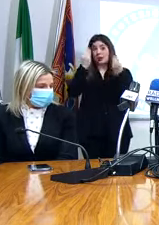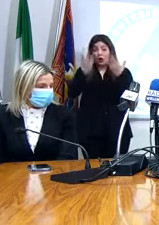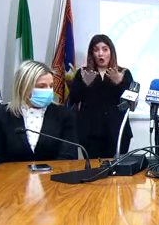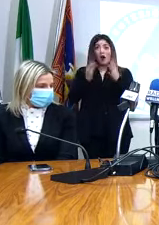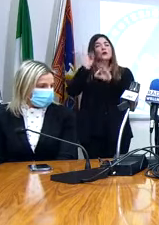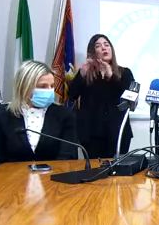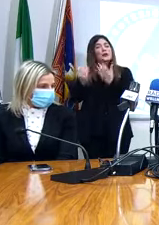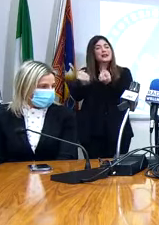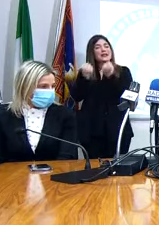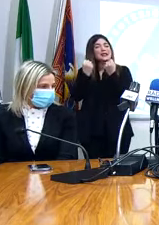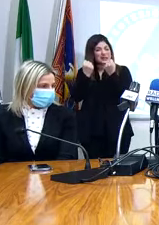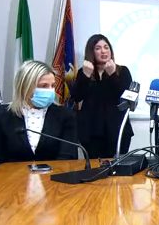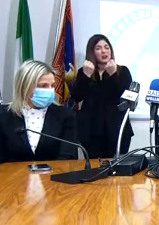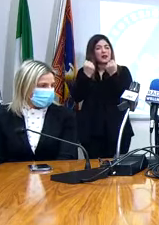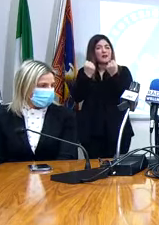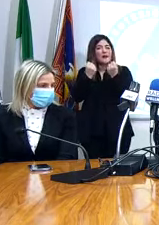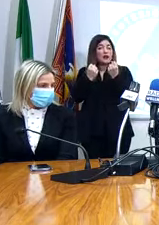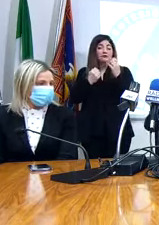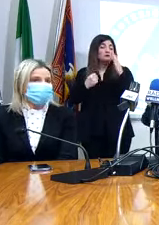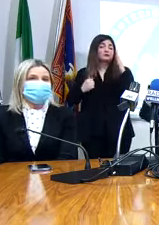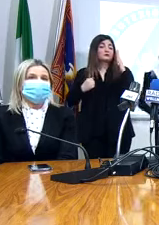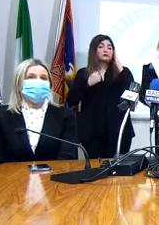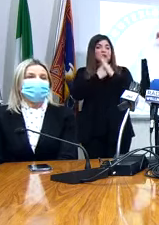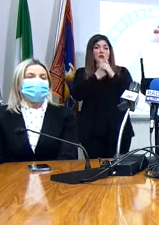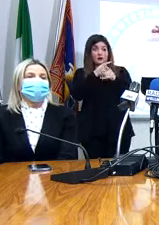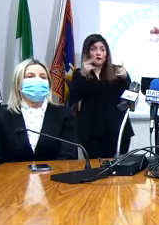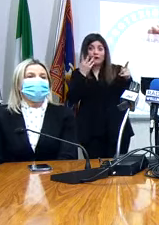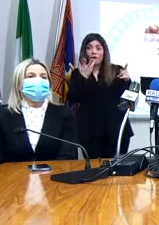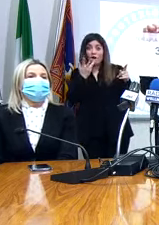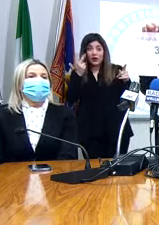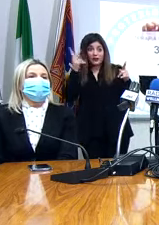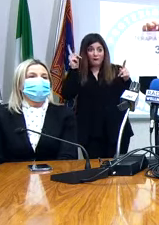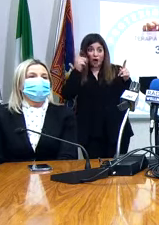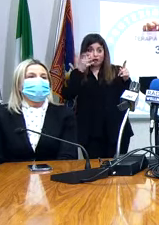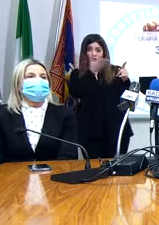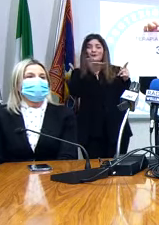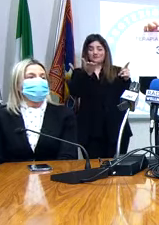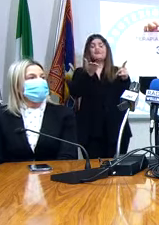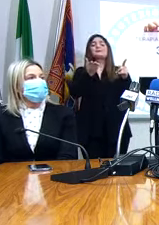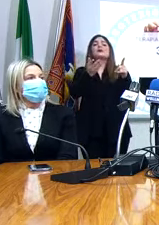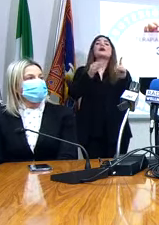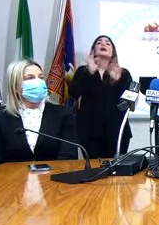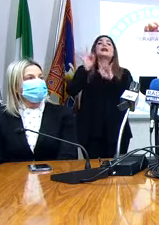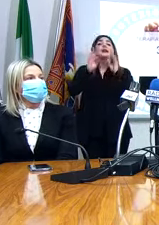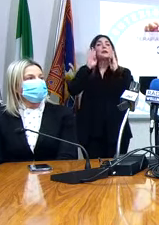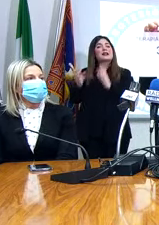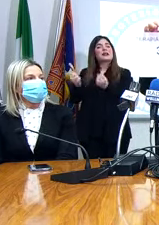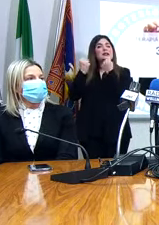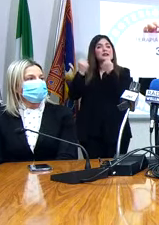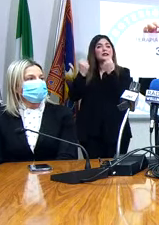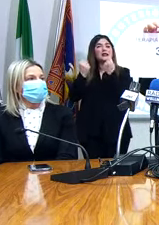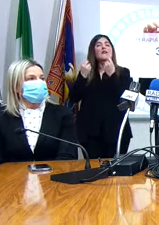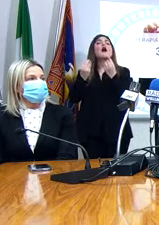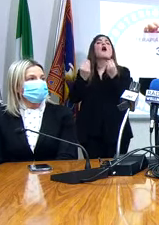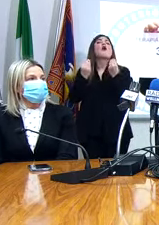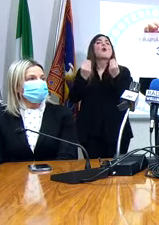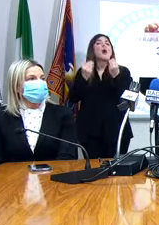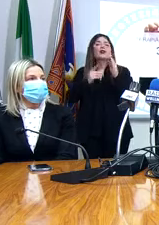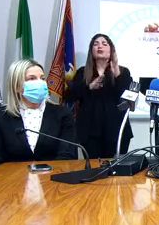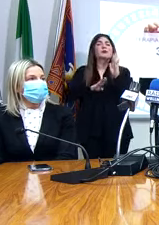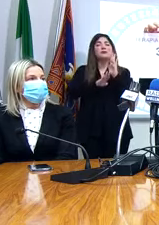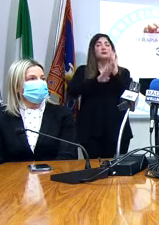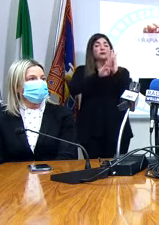l'abbiamo avuta dovete fare la foto? La punta massima delle terapie intensive l'abbiamo avuta il 31 dicembre,